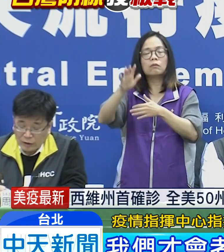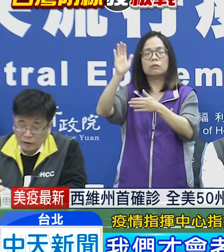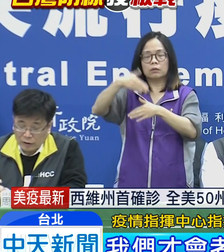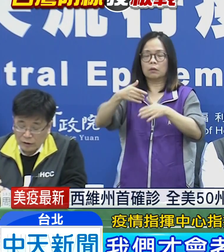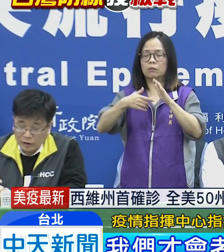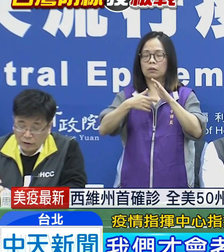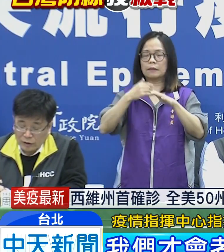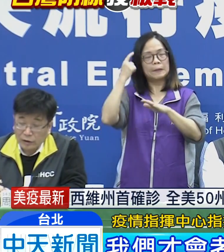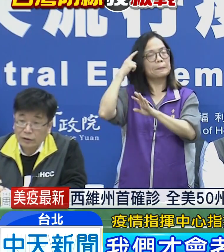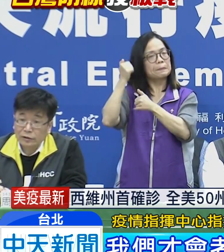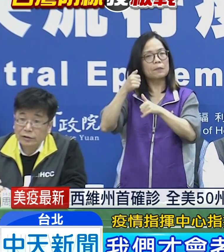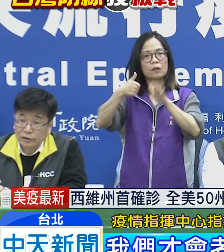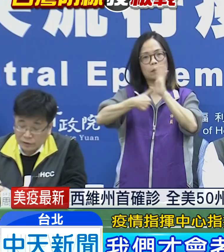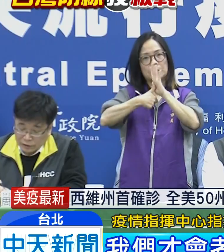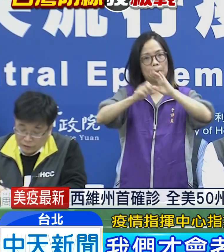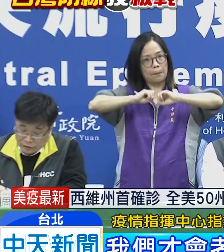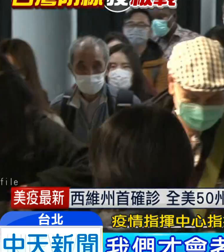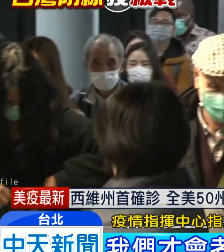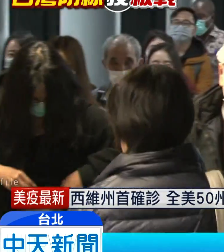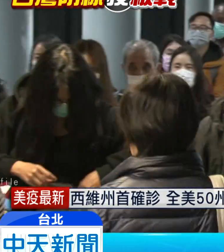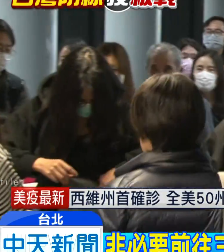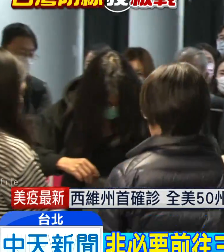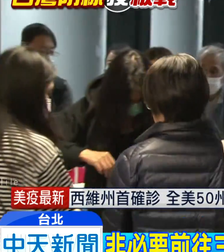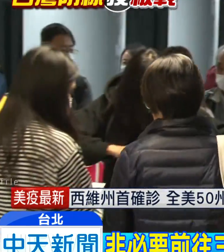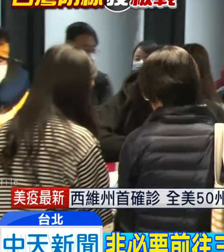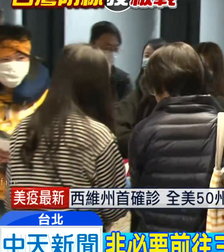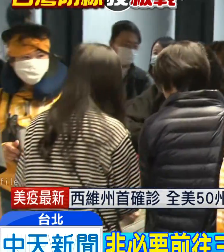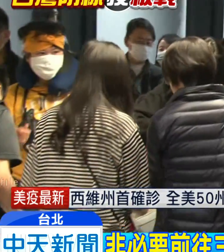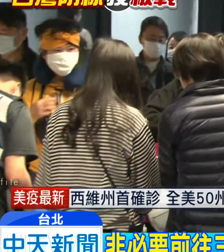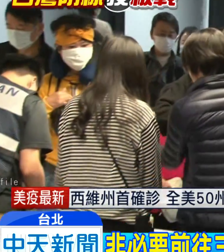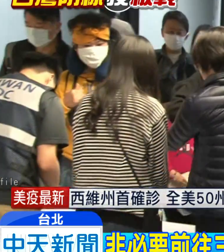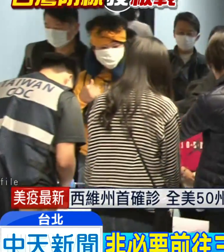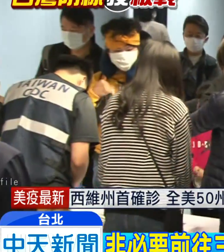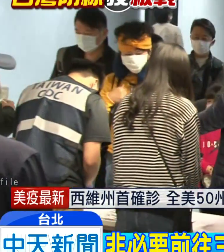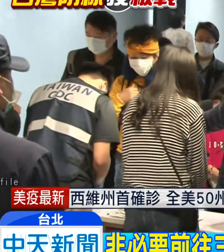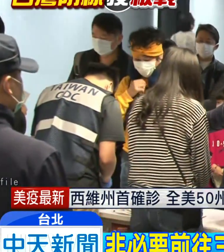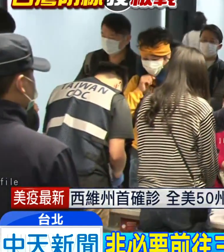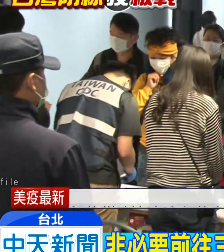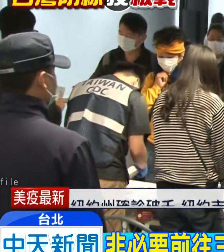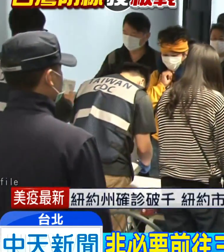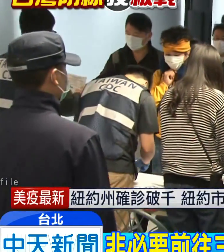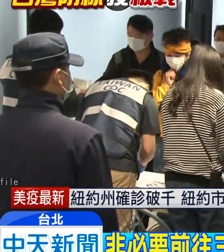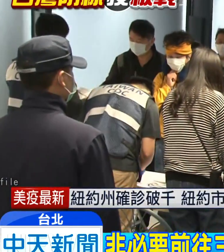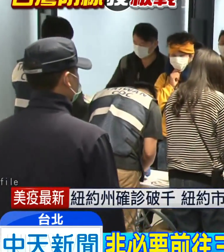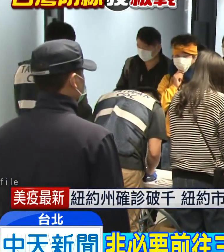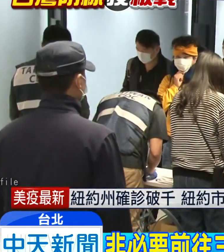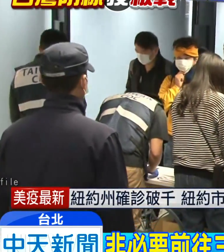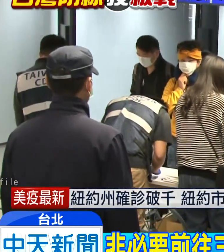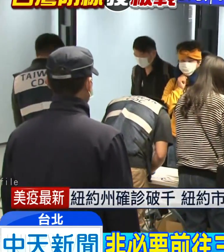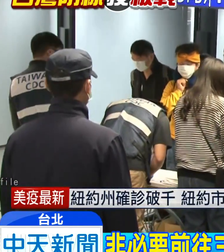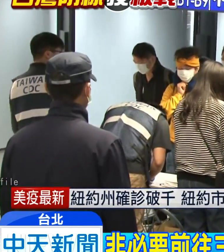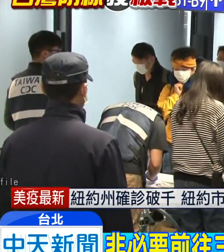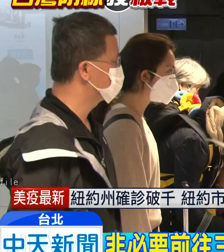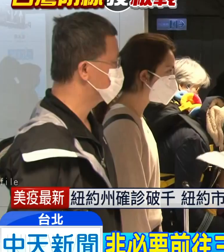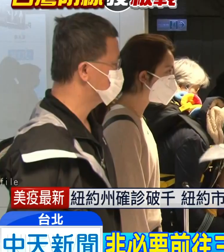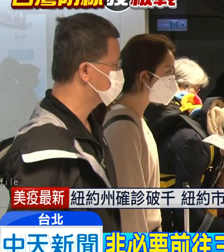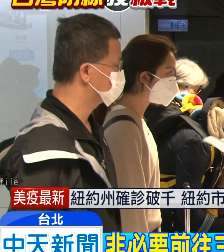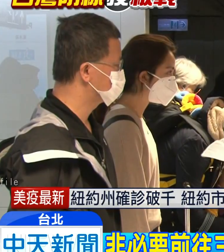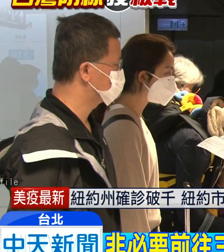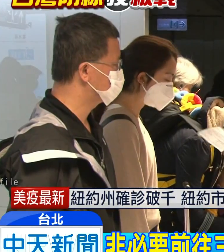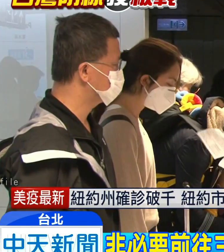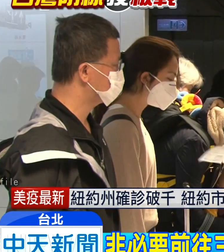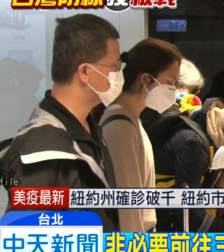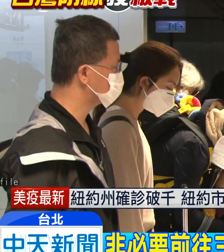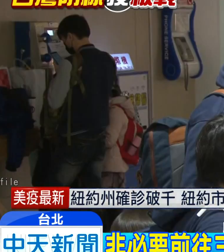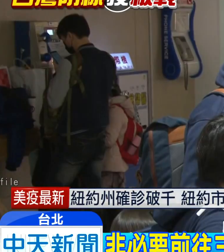才会考虑公布它的姓名。 不过指挥中心说，要怎么判定明知故犯，目前还在跟各单位研议，不过相关规